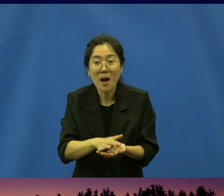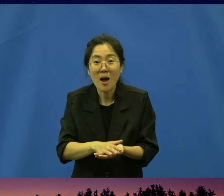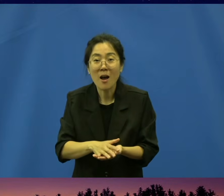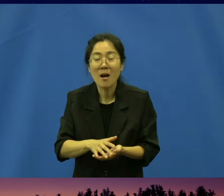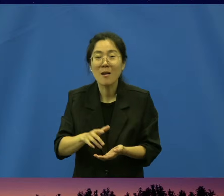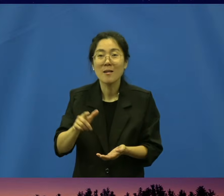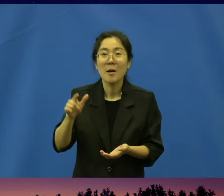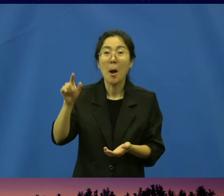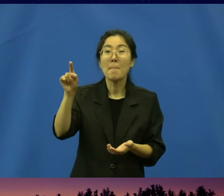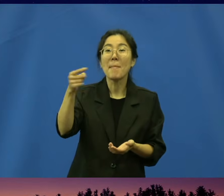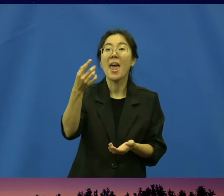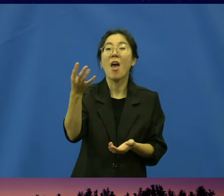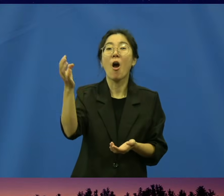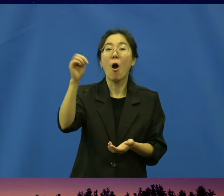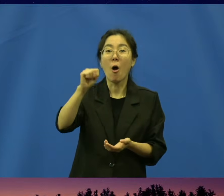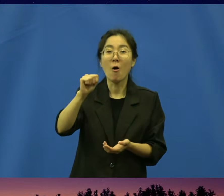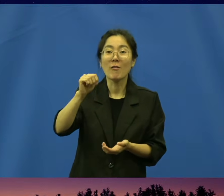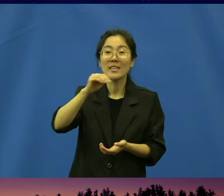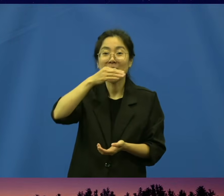들어가게 됩니다.